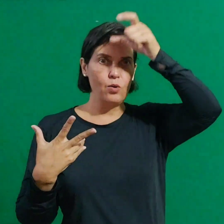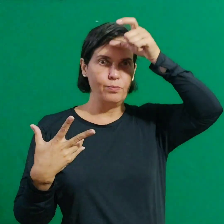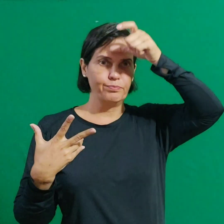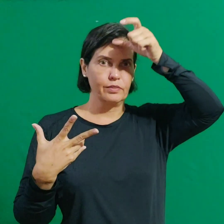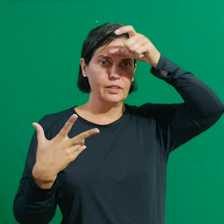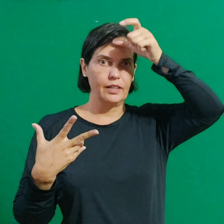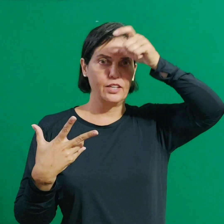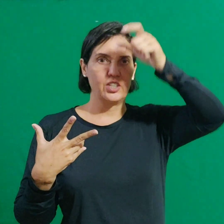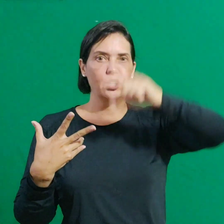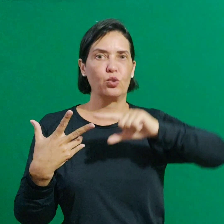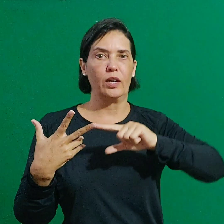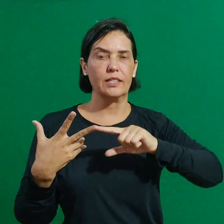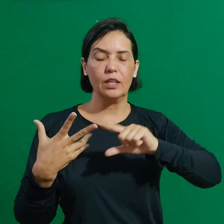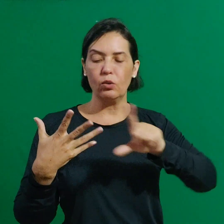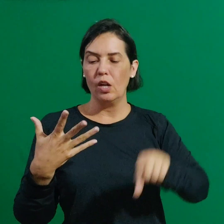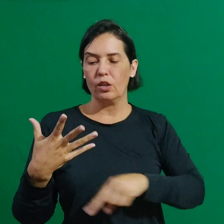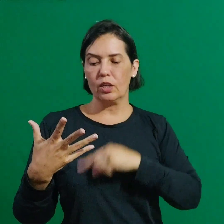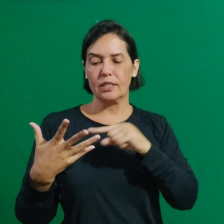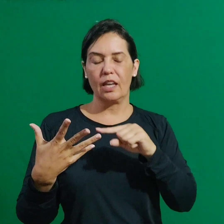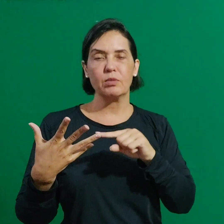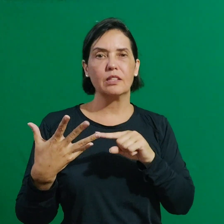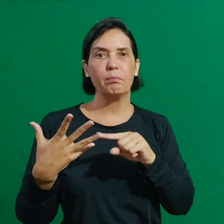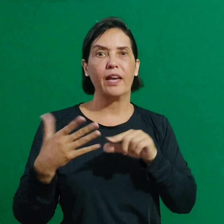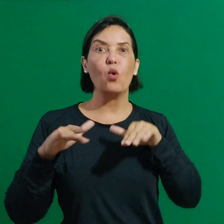local, né, de articulação, nós temos também o